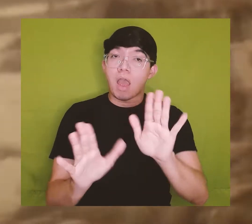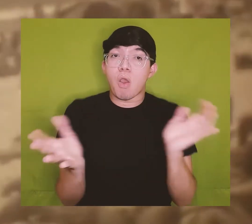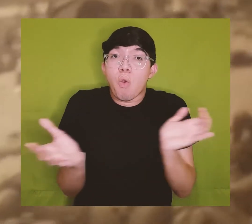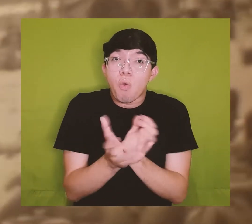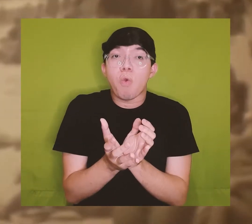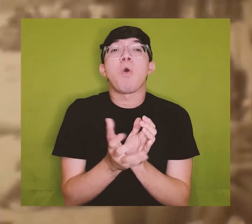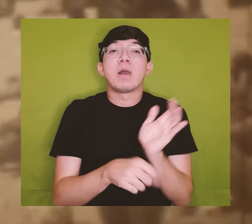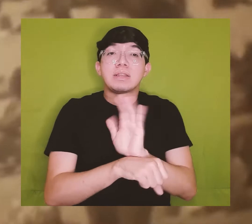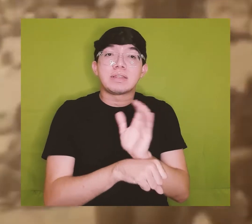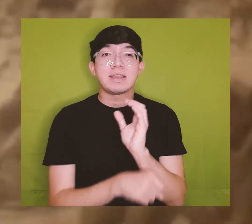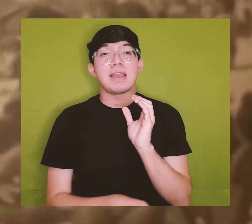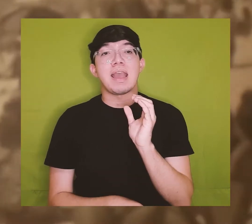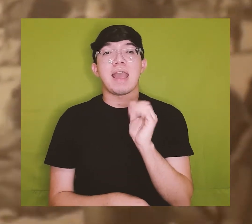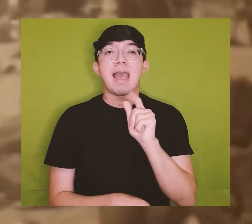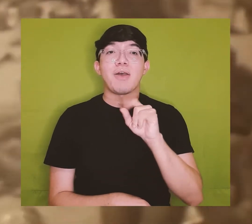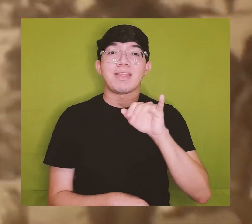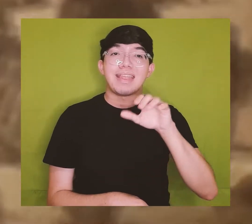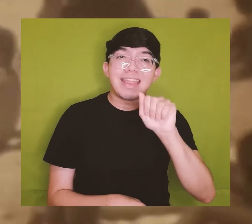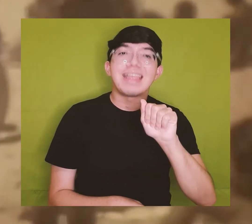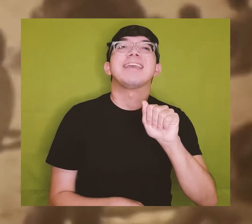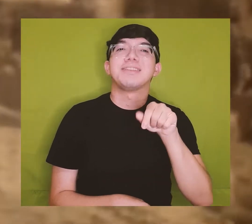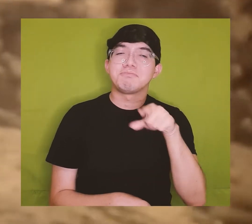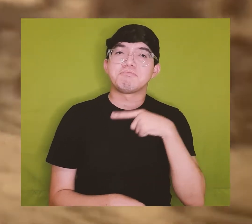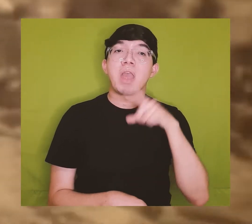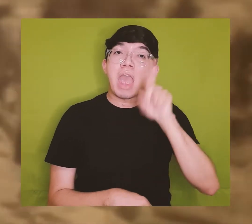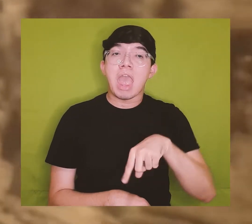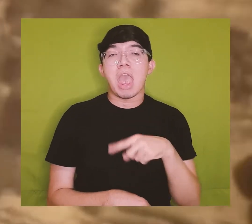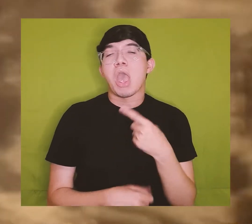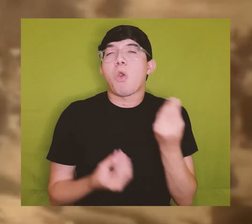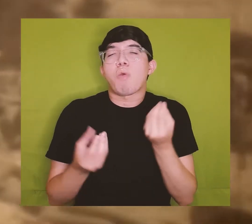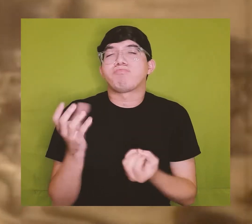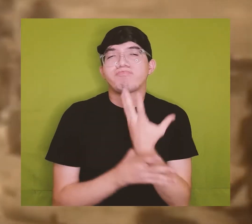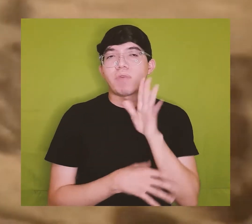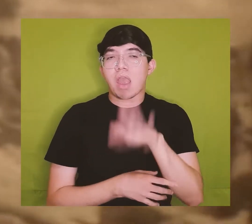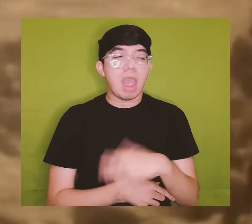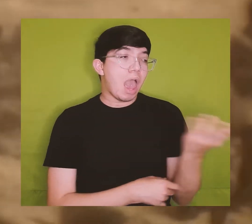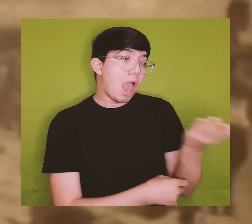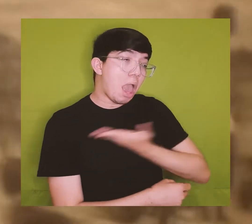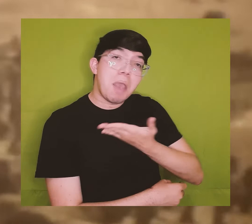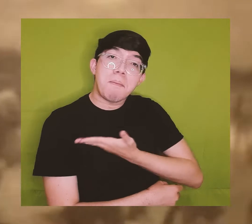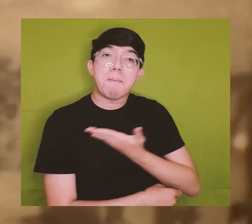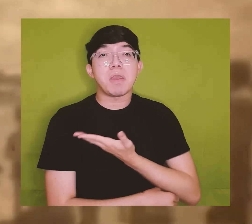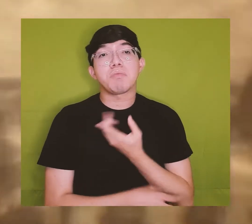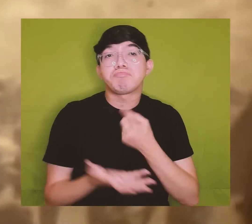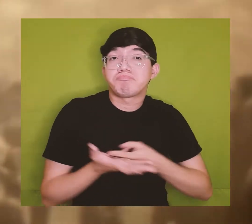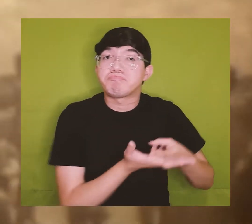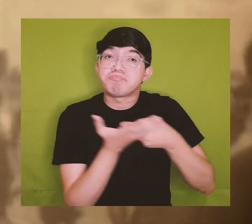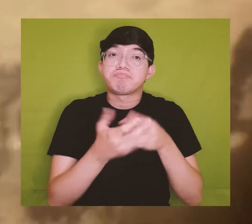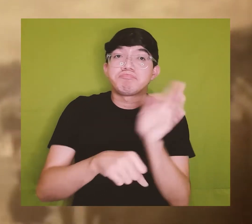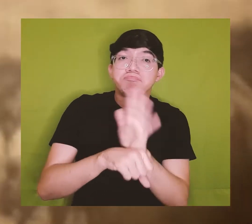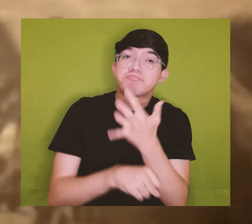ele surgiu de um grupo de amigos que resolveram assistir filmes juntos, né? A gente chegava